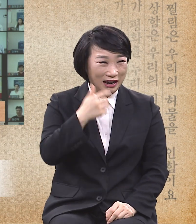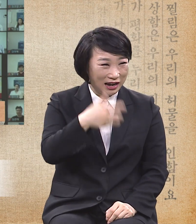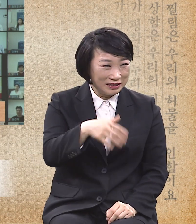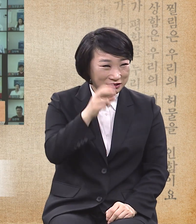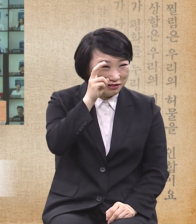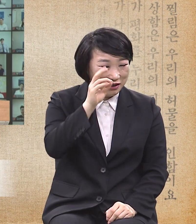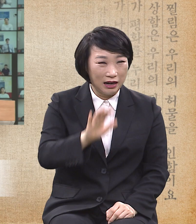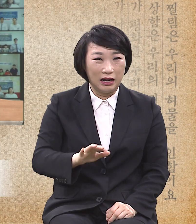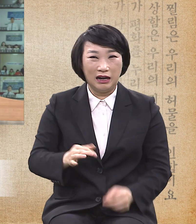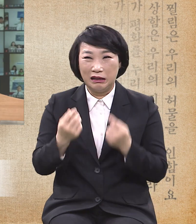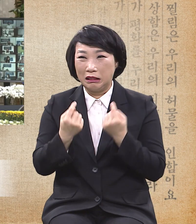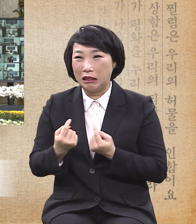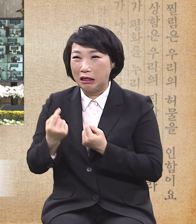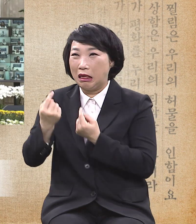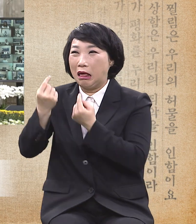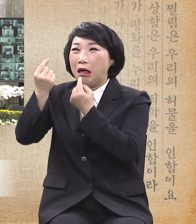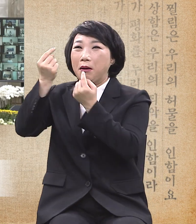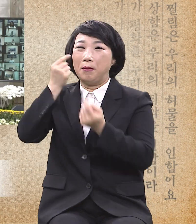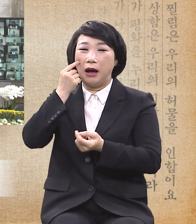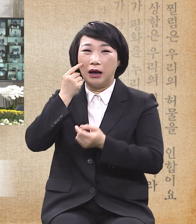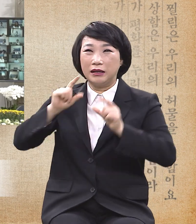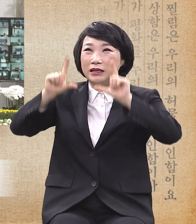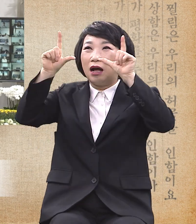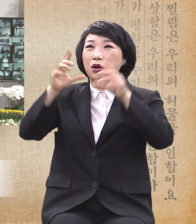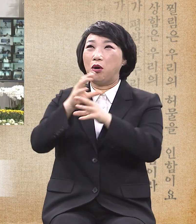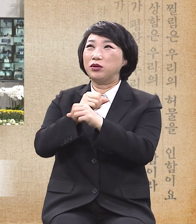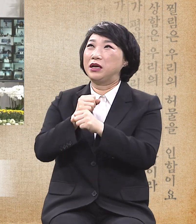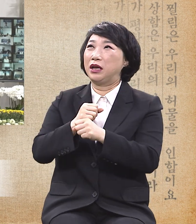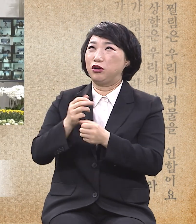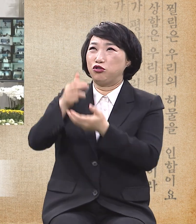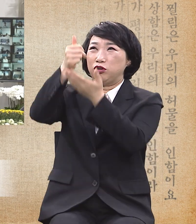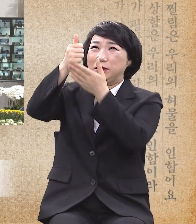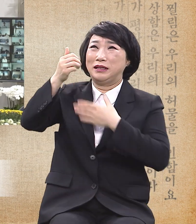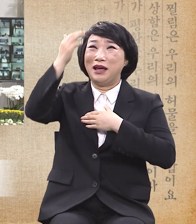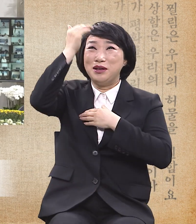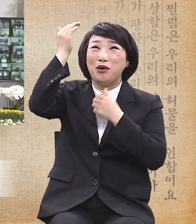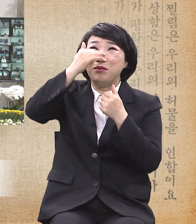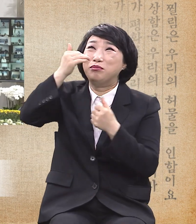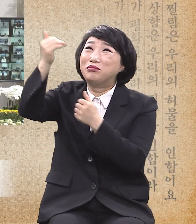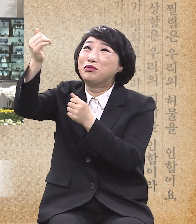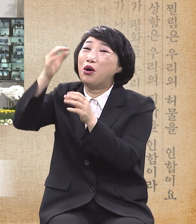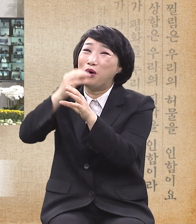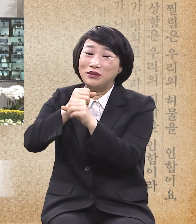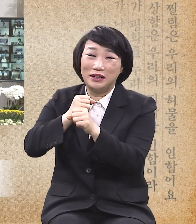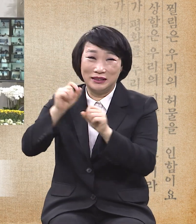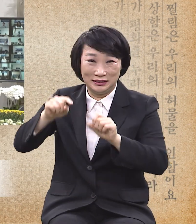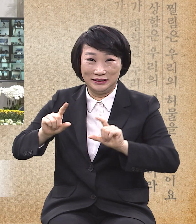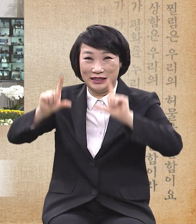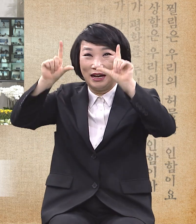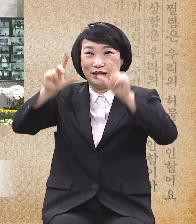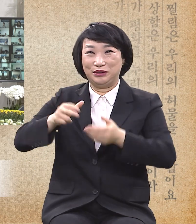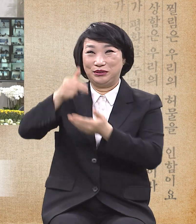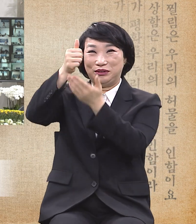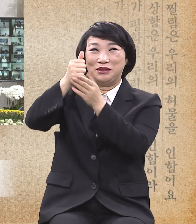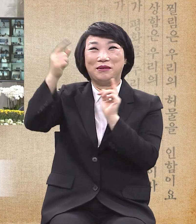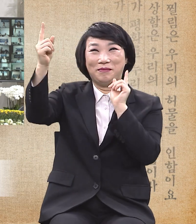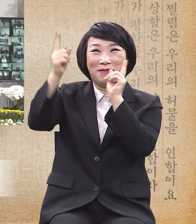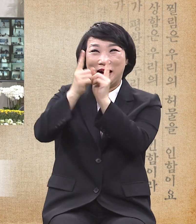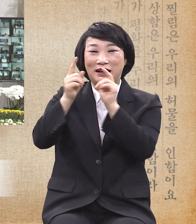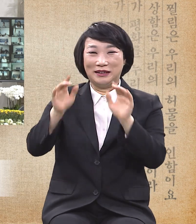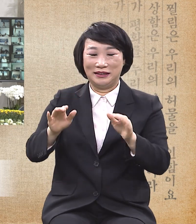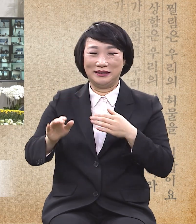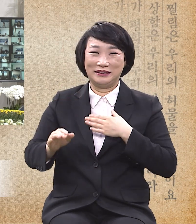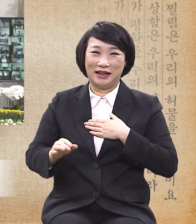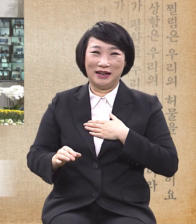나이가 많아지면 어느 날 주님이 부르실 것인가. 나는 그날에 주님 앞에 가서